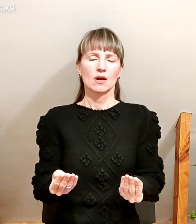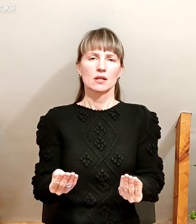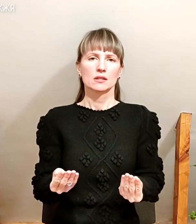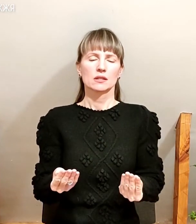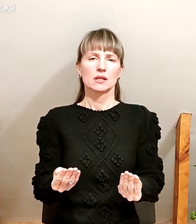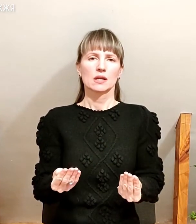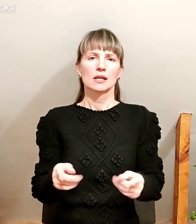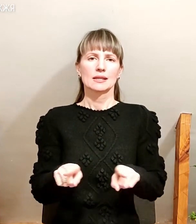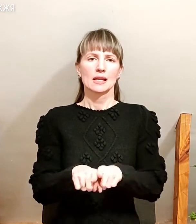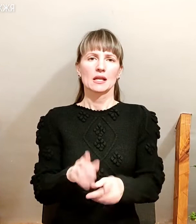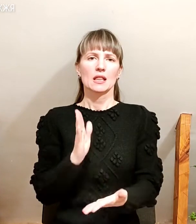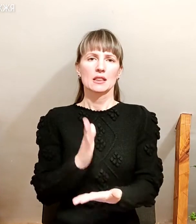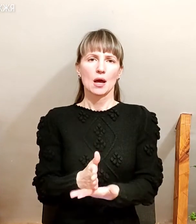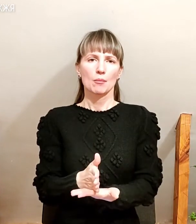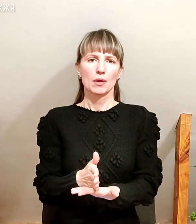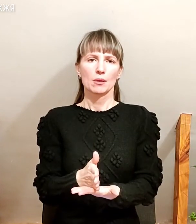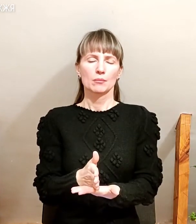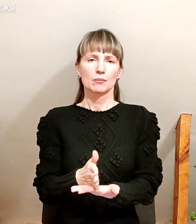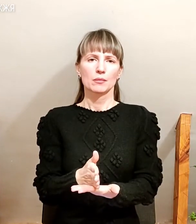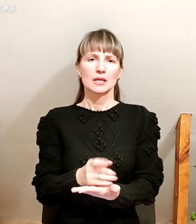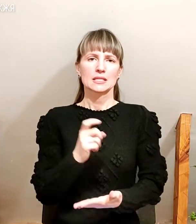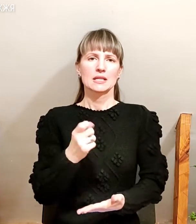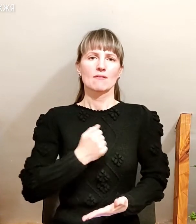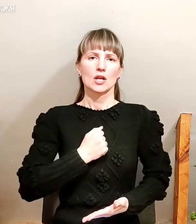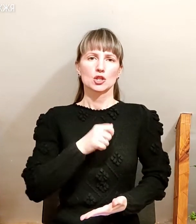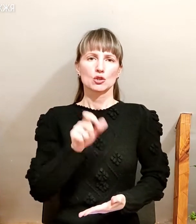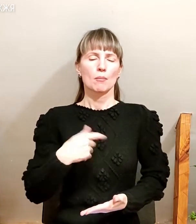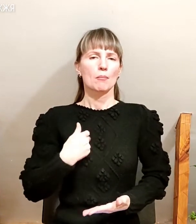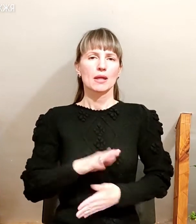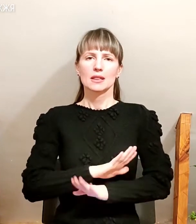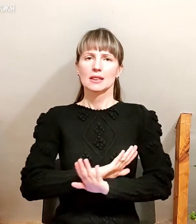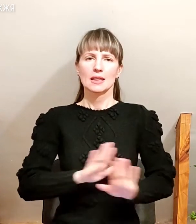от напрямки. З військовими ми не працюємо,